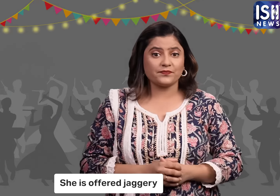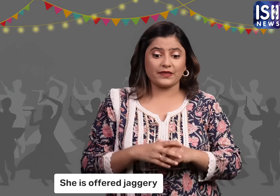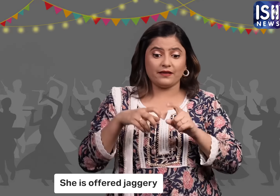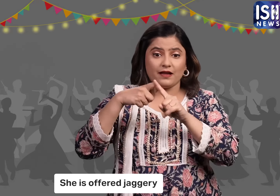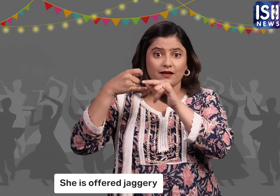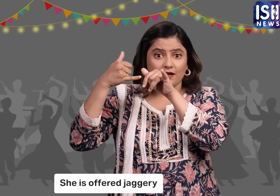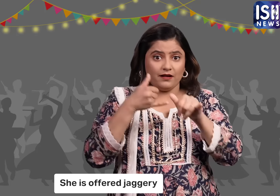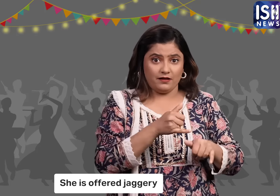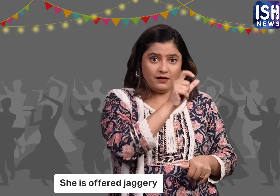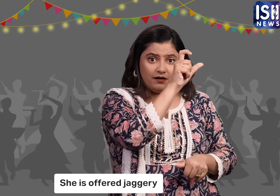उन्हें गुड़